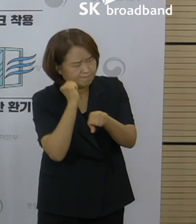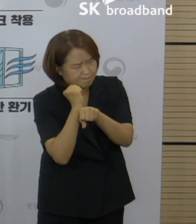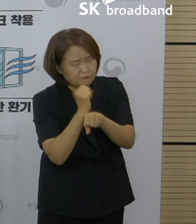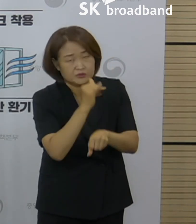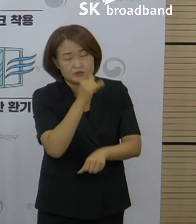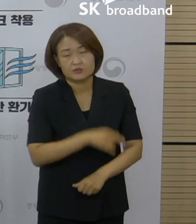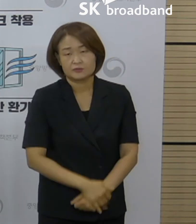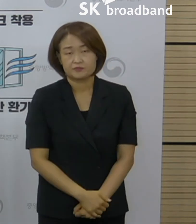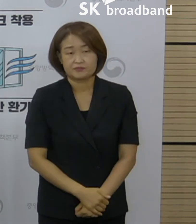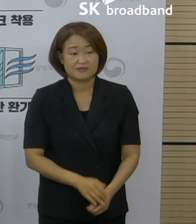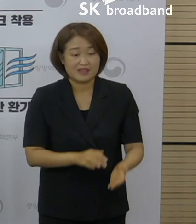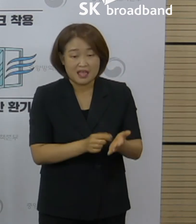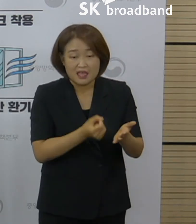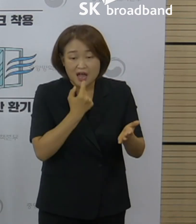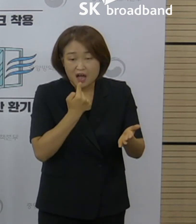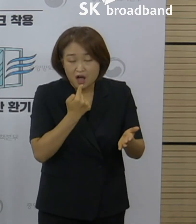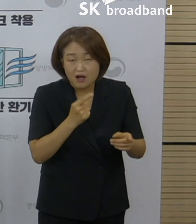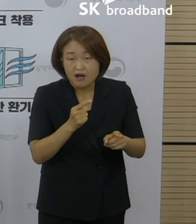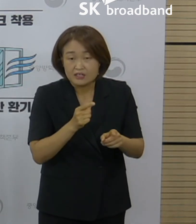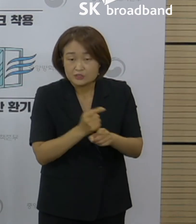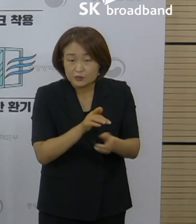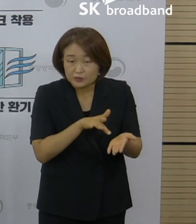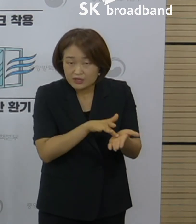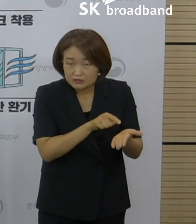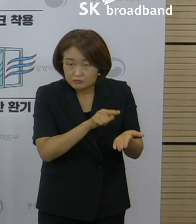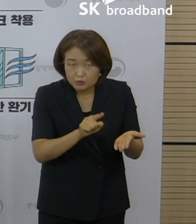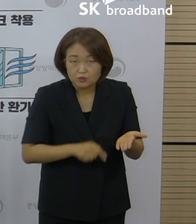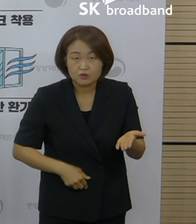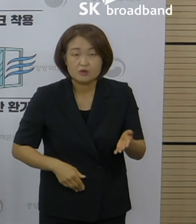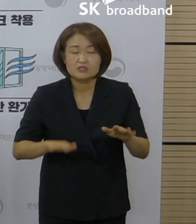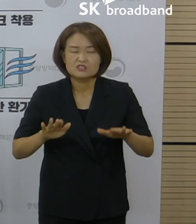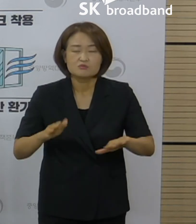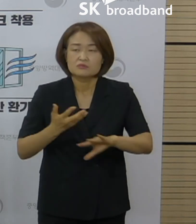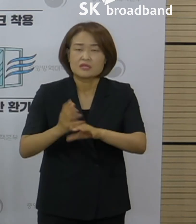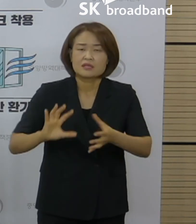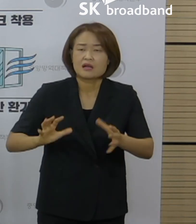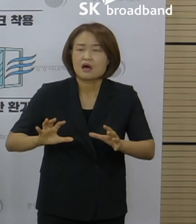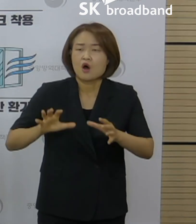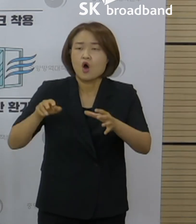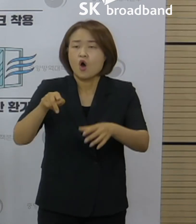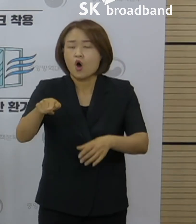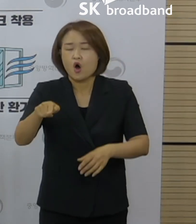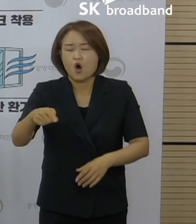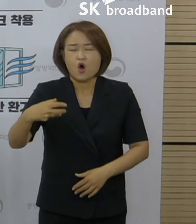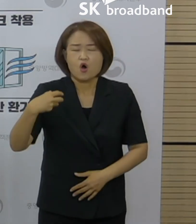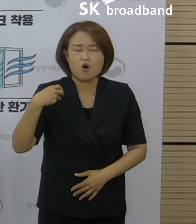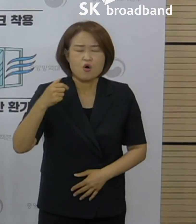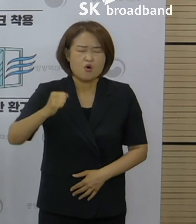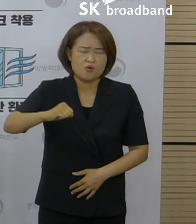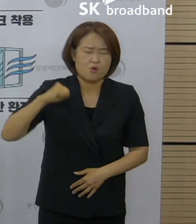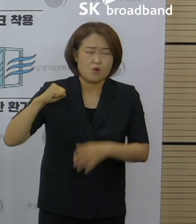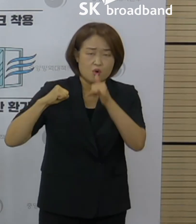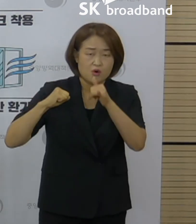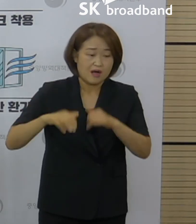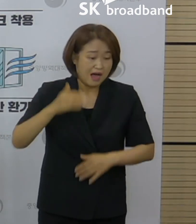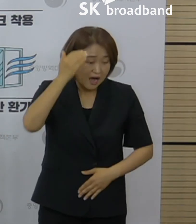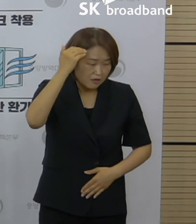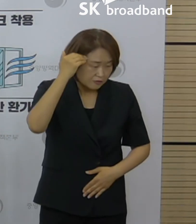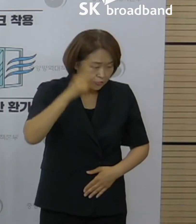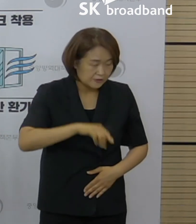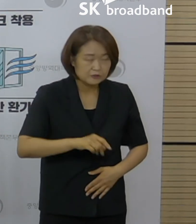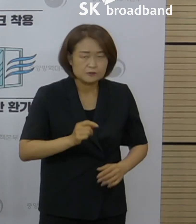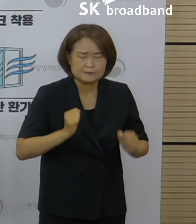경구용 치료제 개발은 해외의 유수한 업체가 선도하고 있고 우리나라도 재창출 차원에서 노력하고